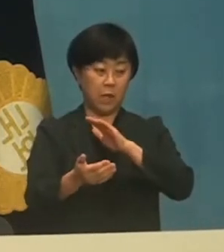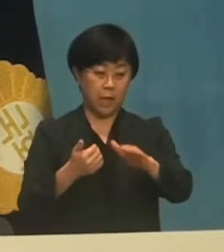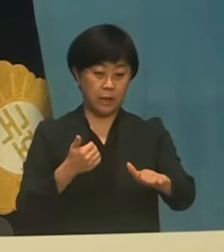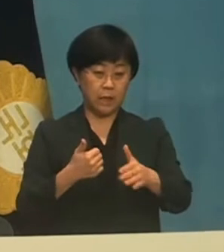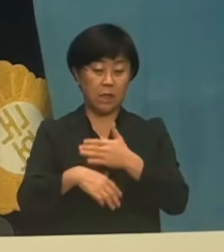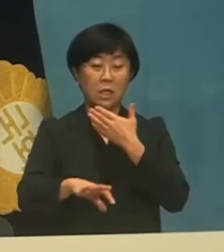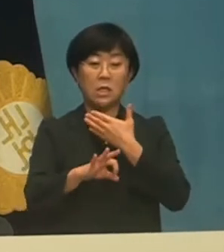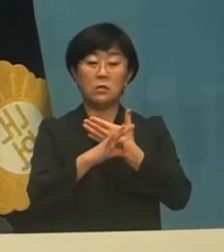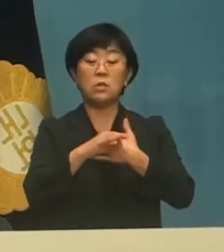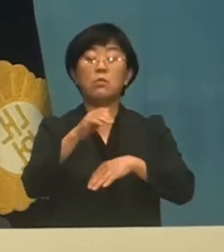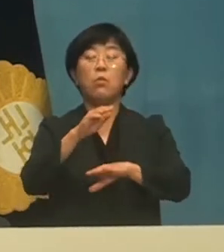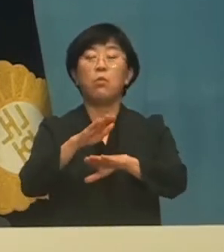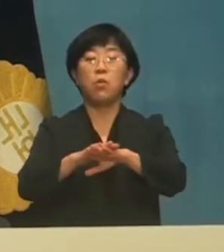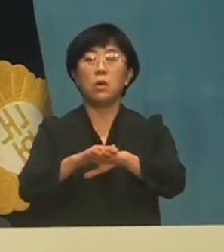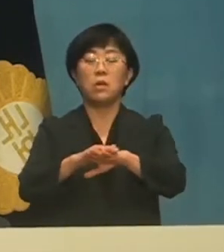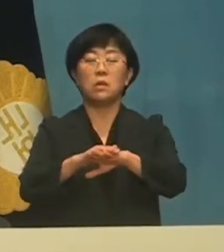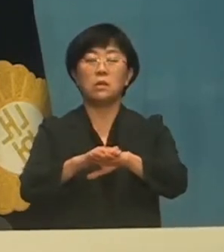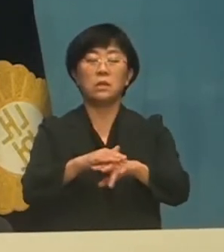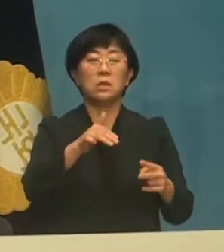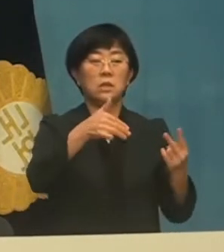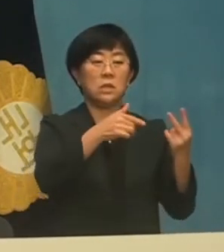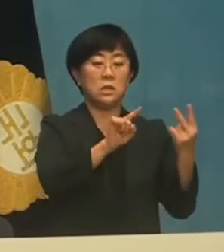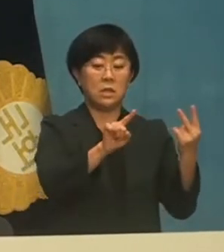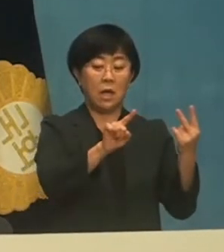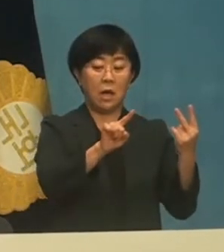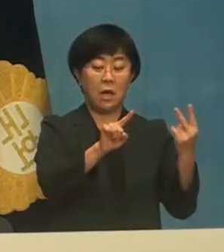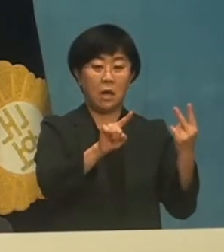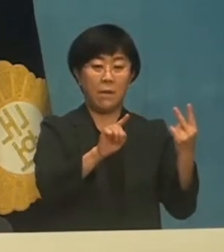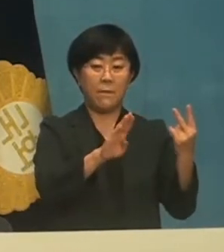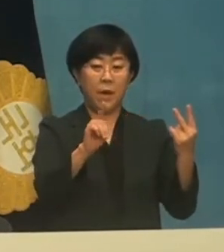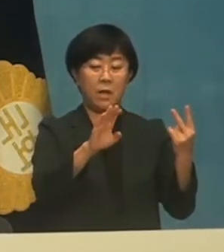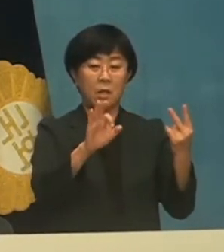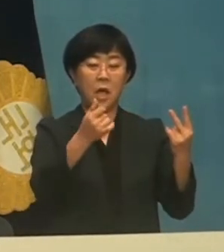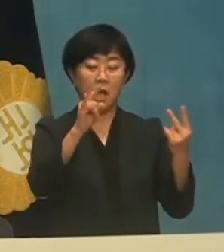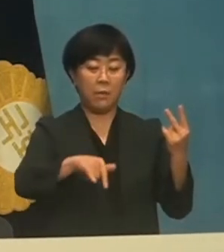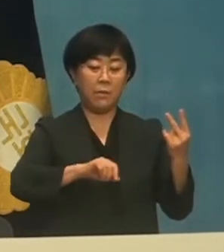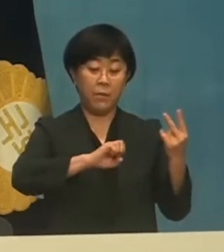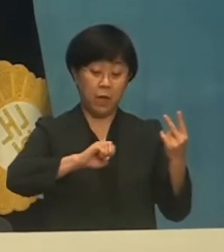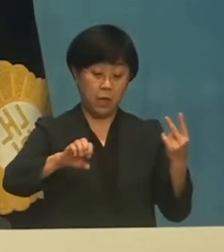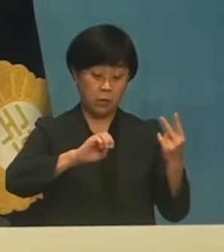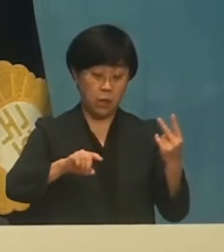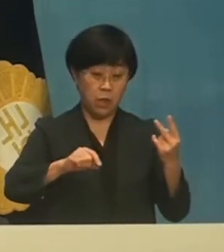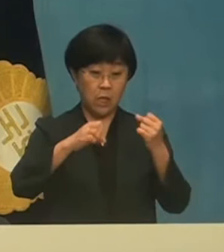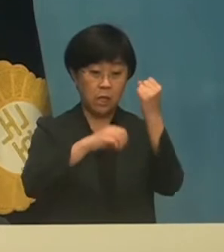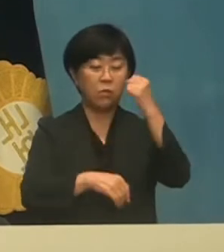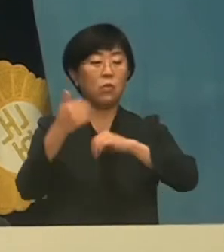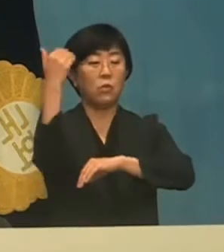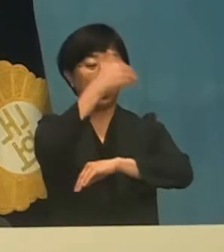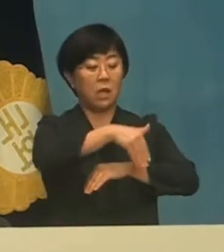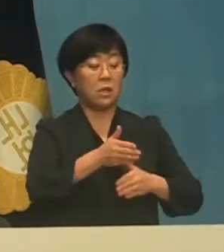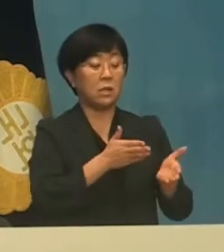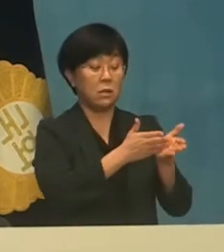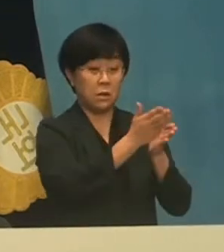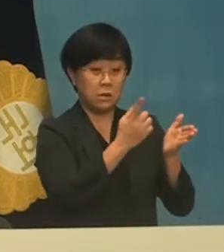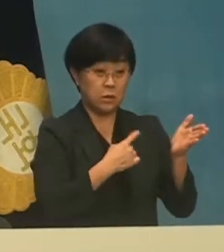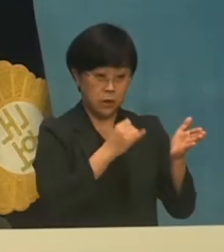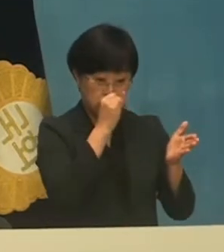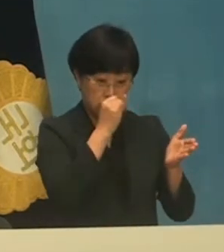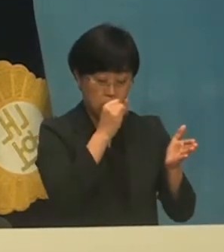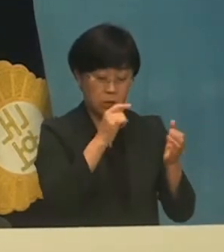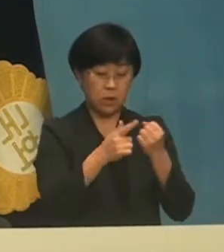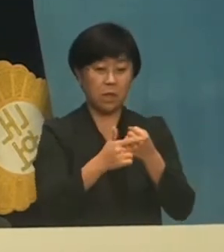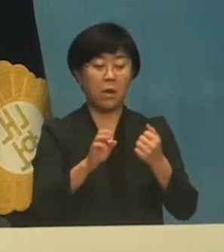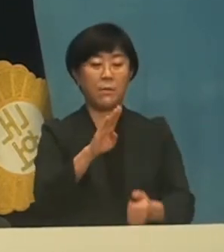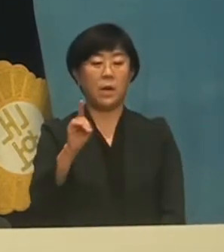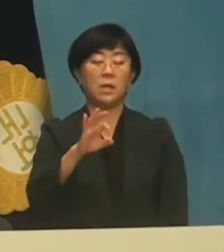내에 임시 보관하도록 하는 제2차 고준위 방사성 폐기물 관리 기본 계획을 의결했습니다. 고준위